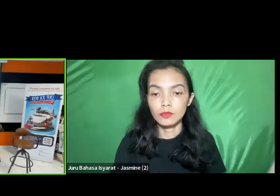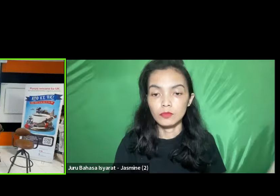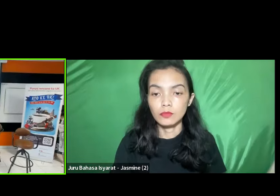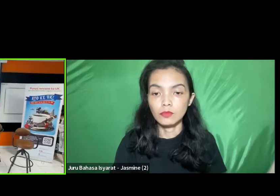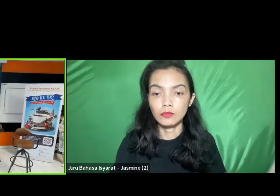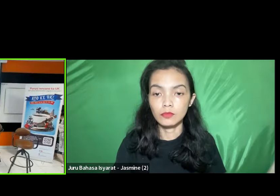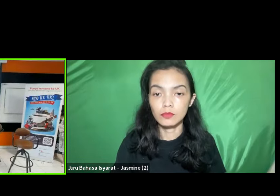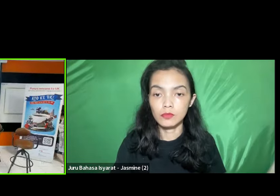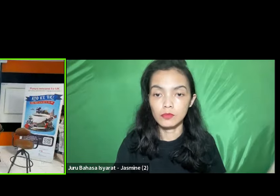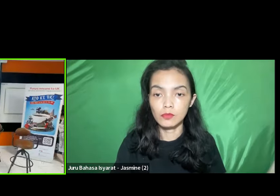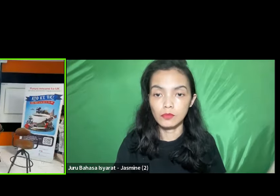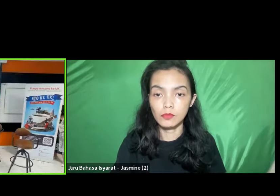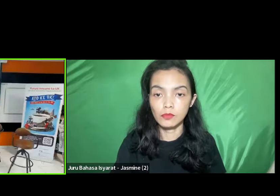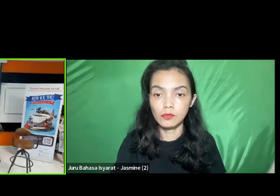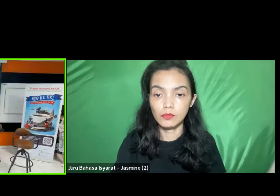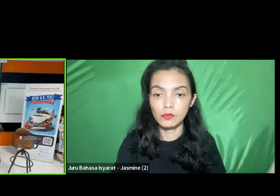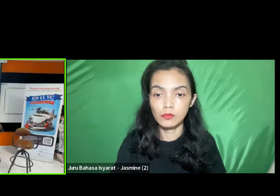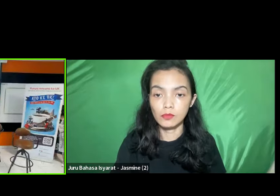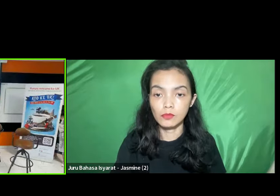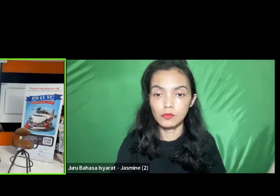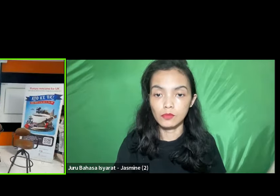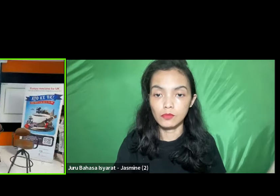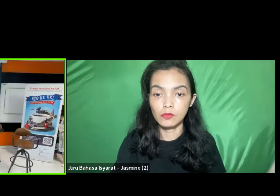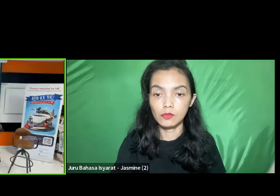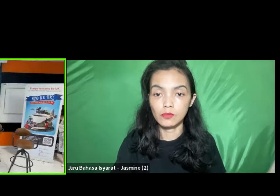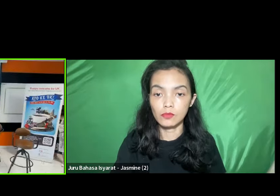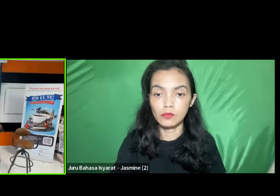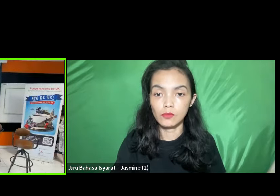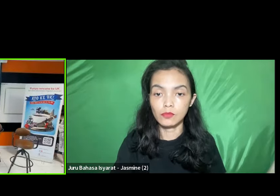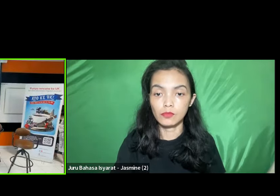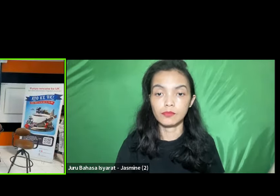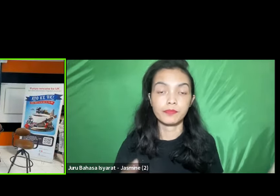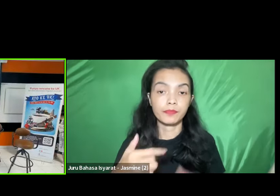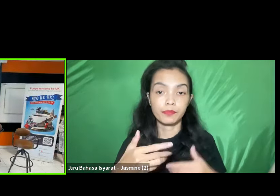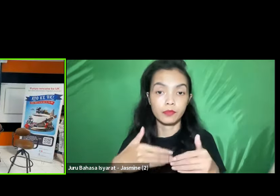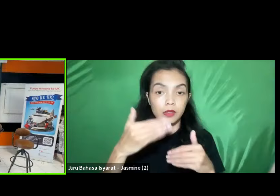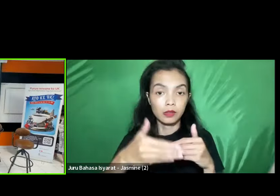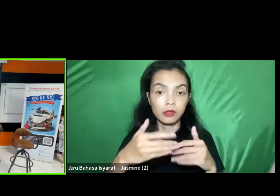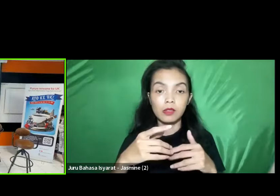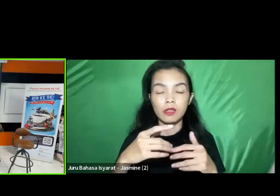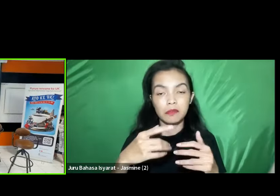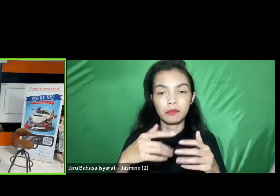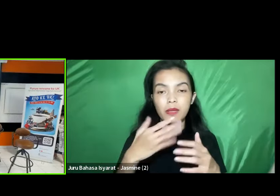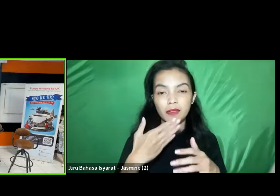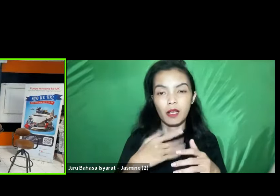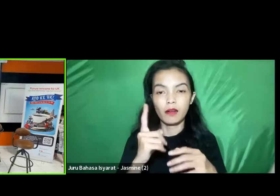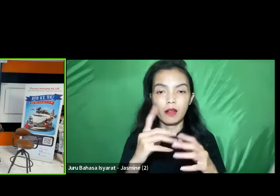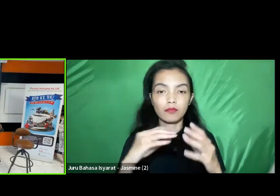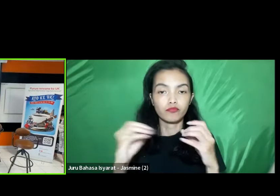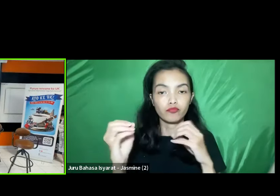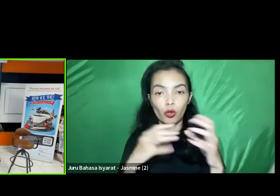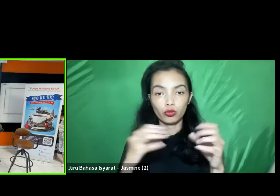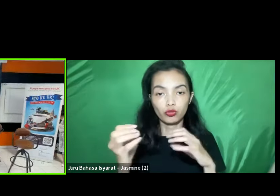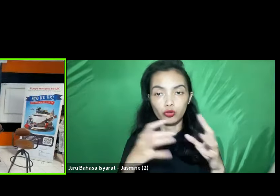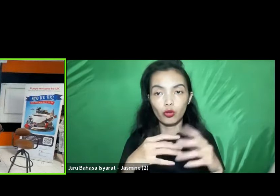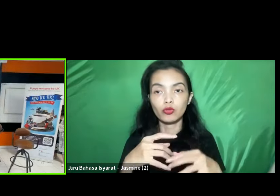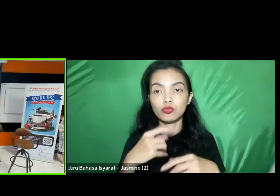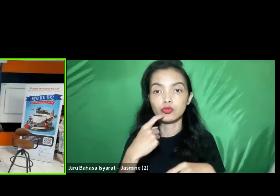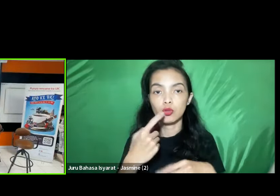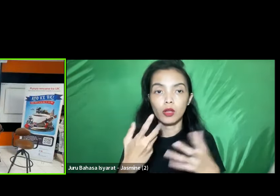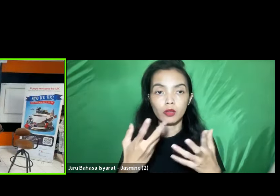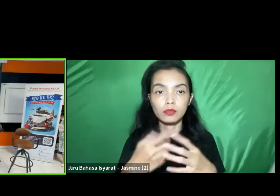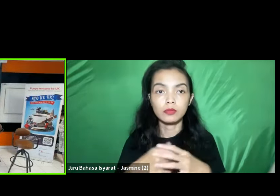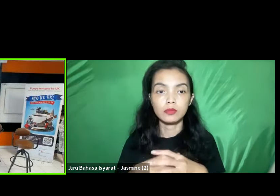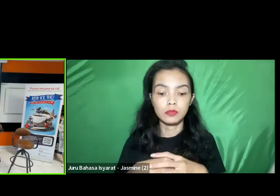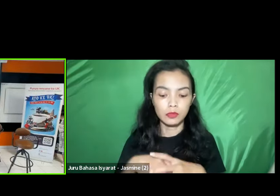eh biasanya e nanti e di sesi berikutnya kan kita ada Talk Show itu e membahas eh apa sih